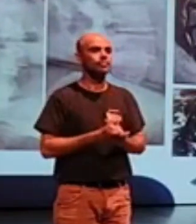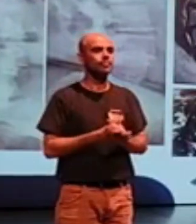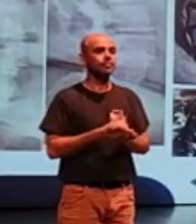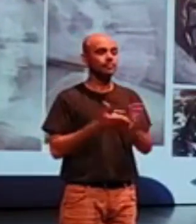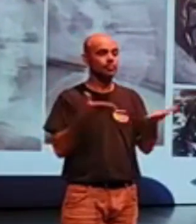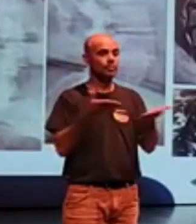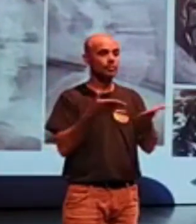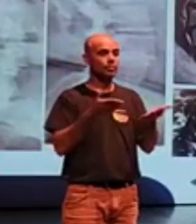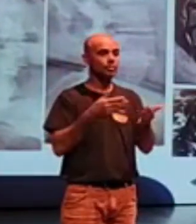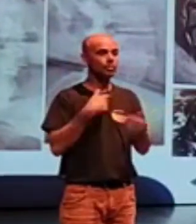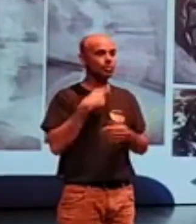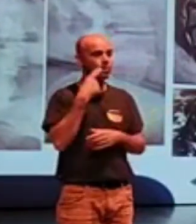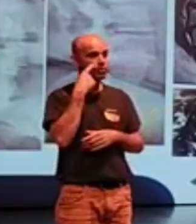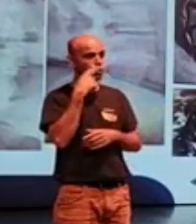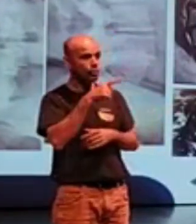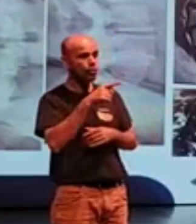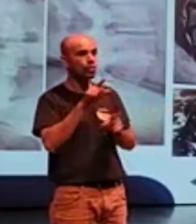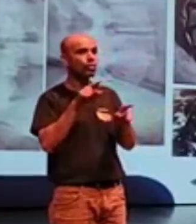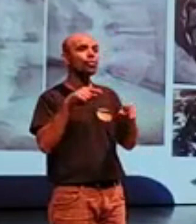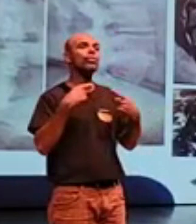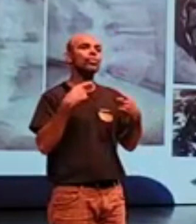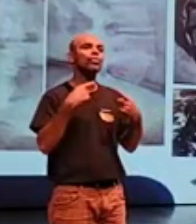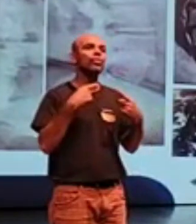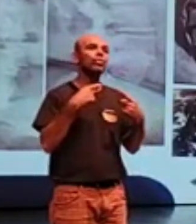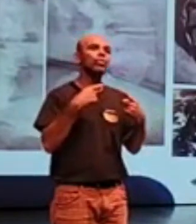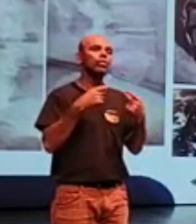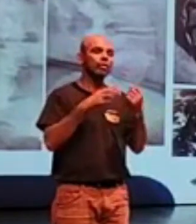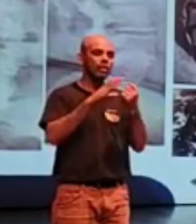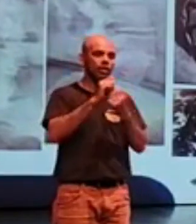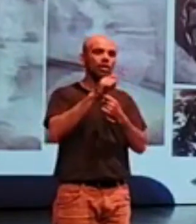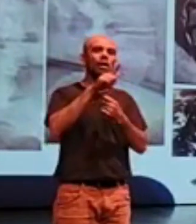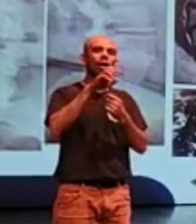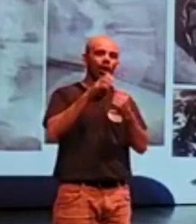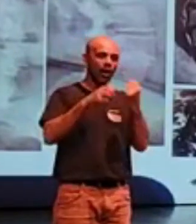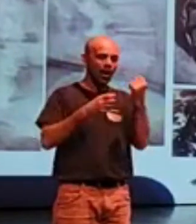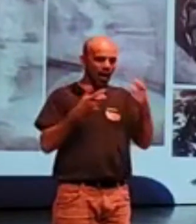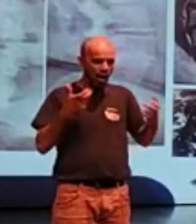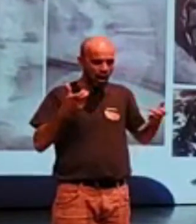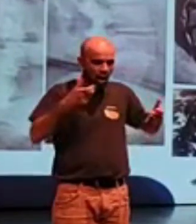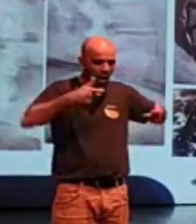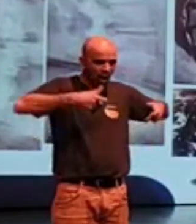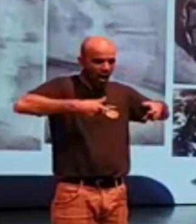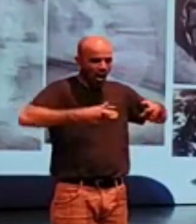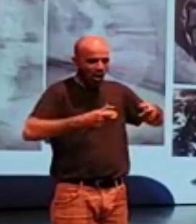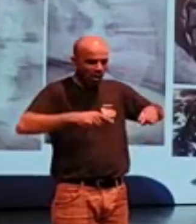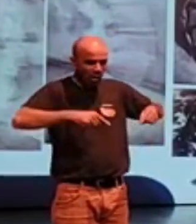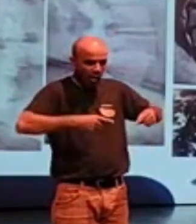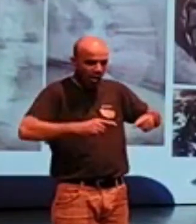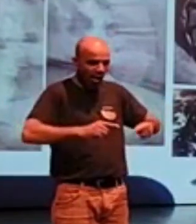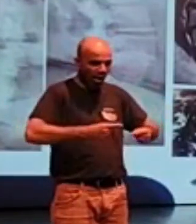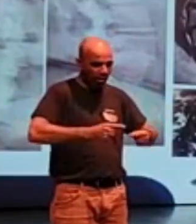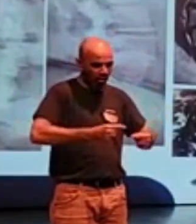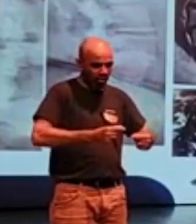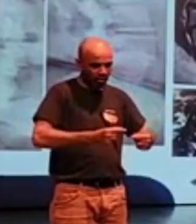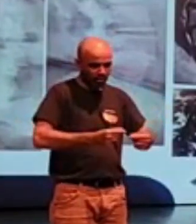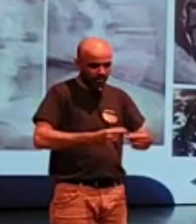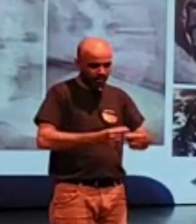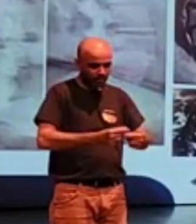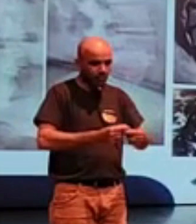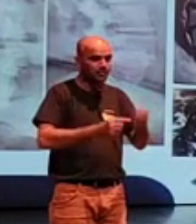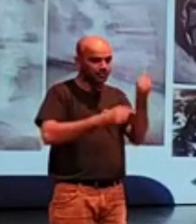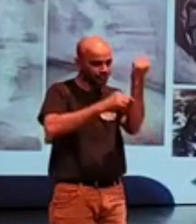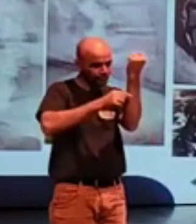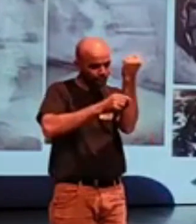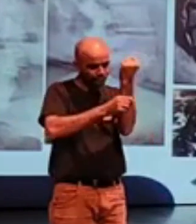E hoje nós estamos nos desafiando a fazer cages por via endoscópica. O parafuso ele é passado de forma percutânea, um acesso mais ou